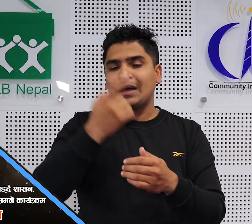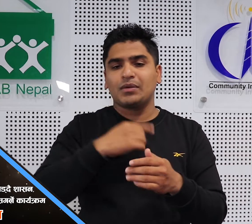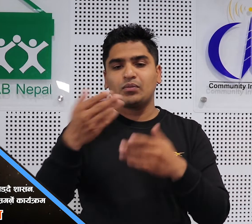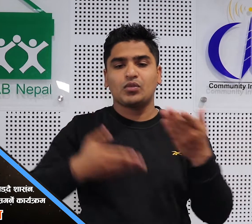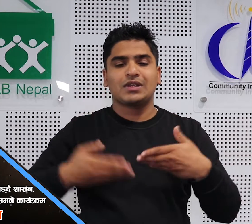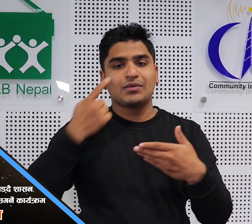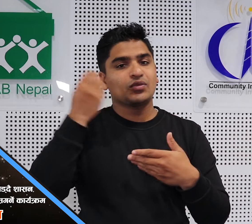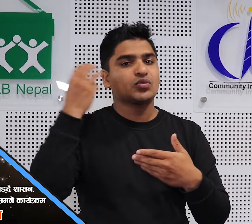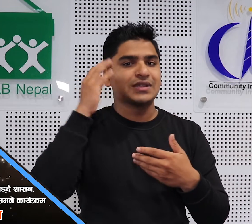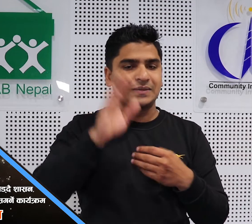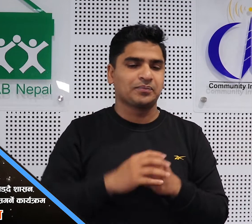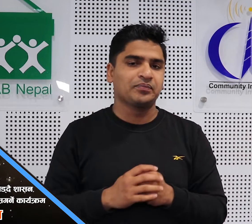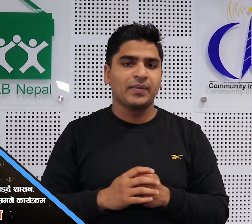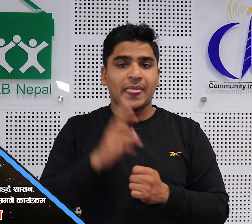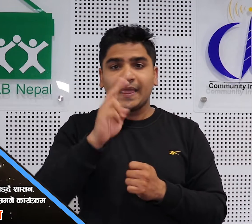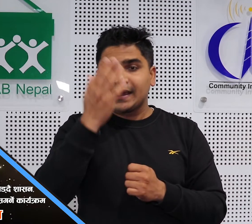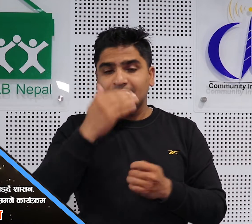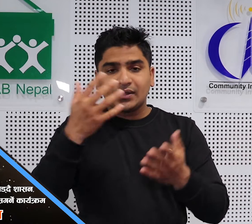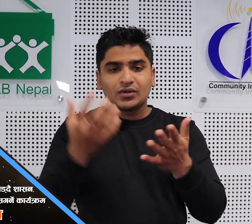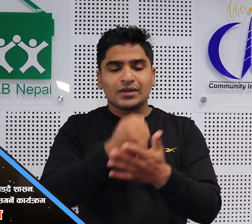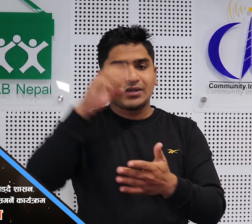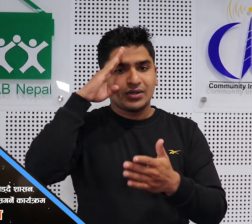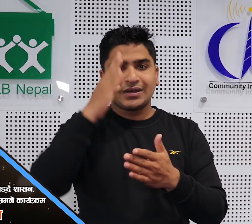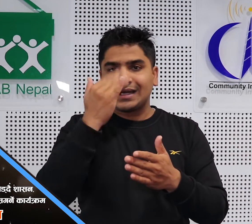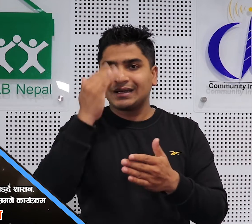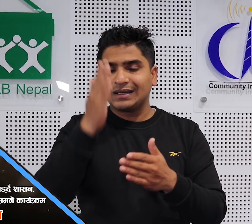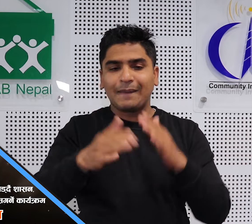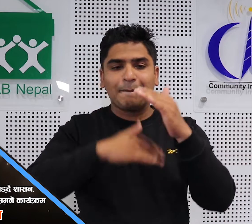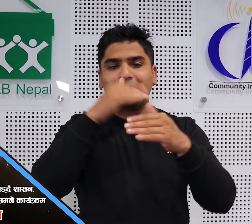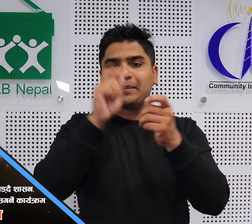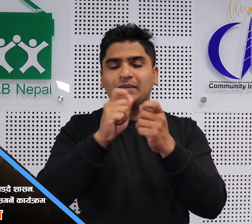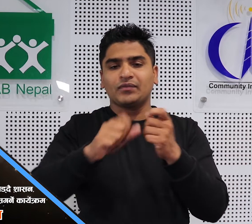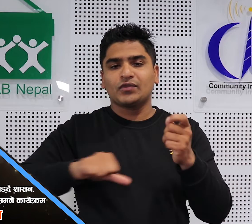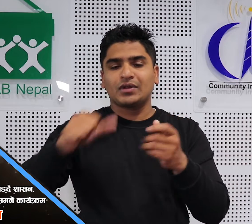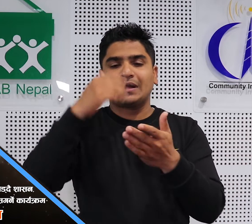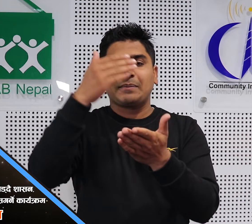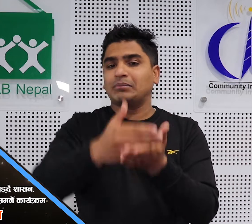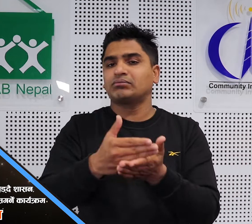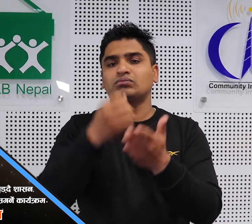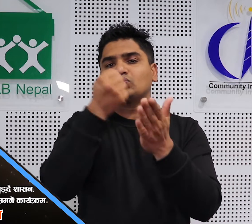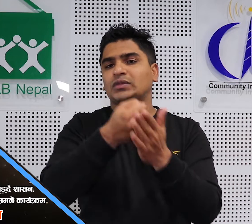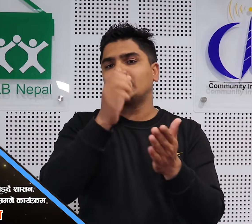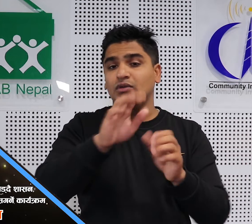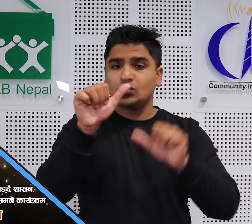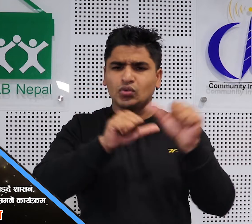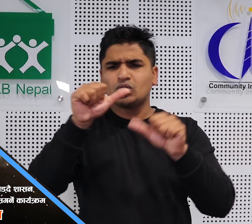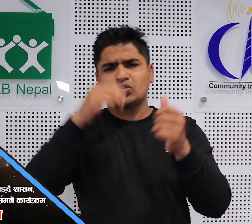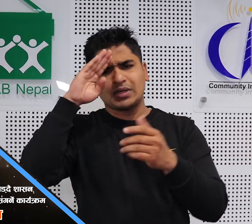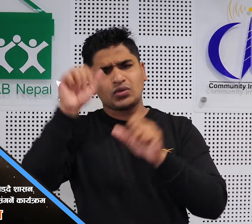सुनिन्छ। त्यसले चाहिँ एउटा सङ्घीय सरकारको कारणले एउटा विकास निर्माणमा चाहिँ जनतालाई बाधा पुग्छ। जोसुकैको सरकार किन नहोस्, स्थानीय तहमा